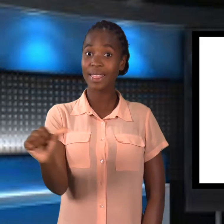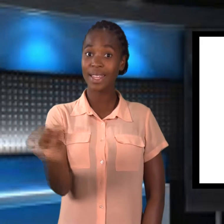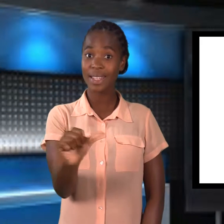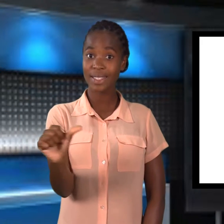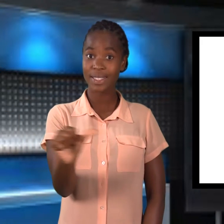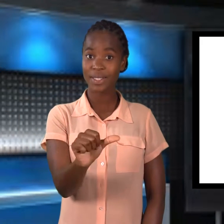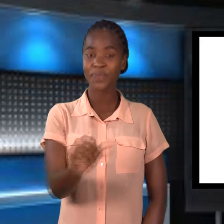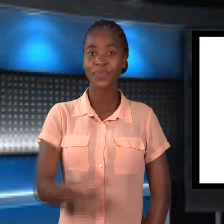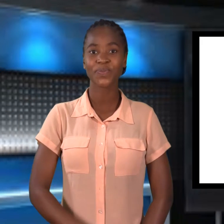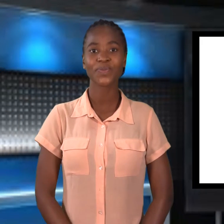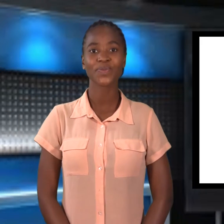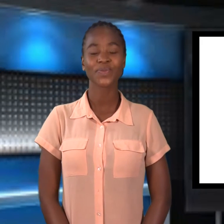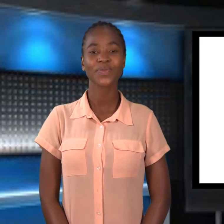Táxi.